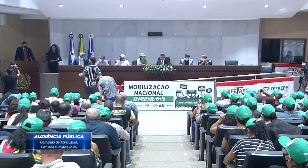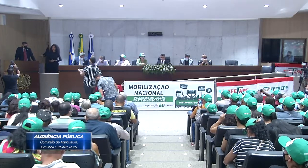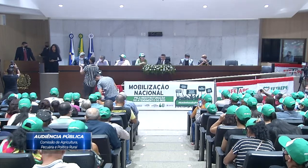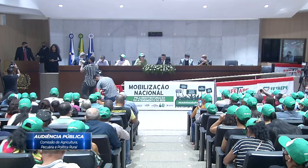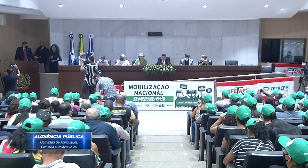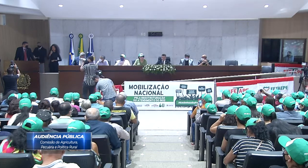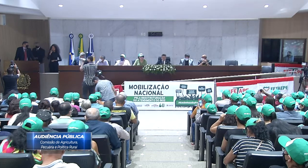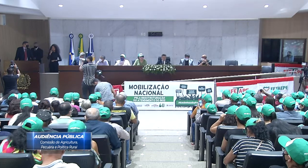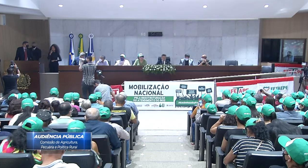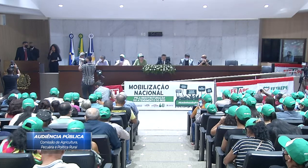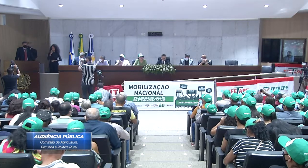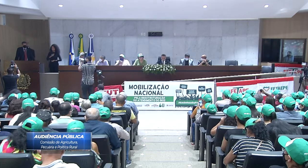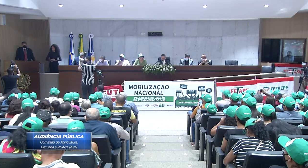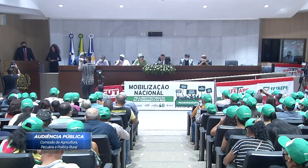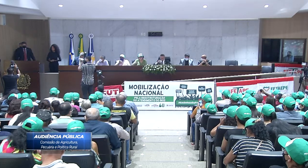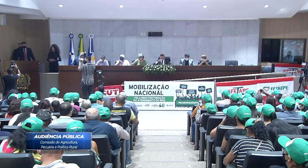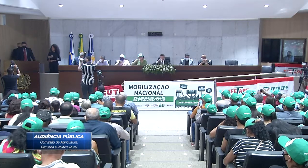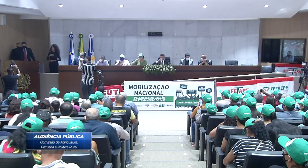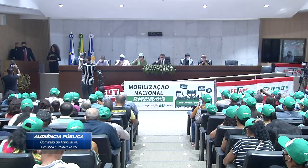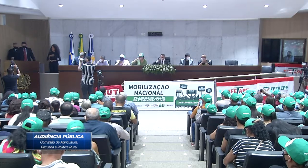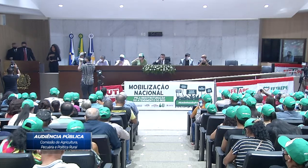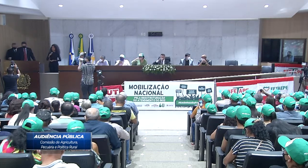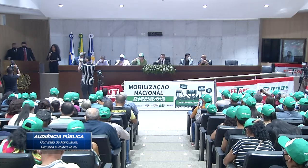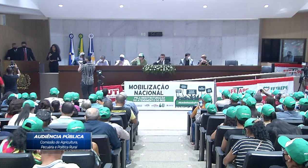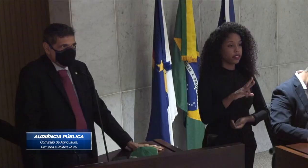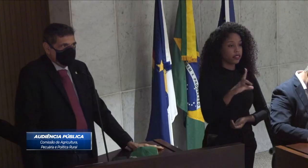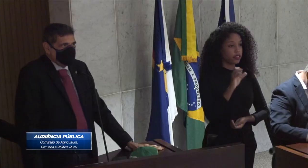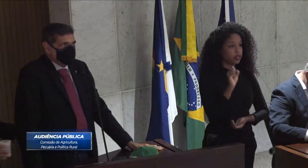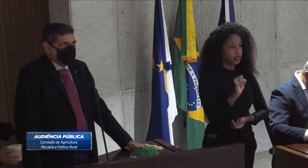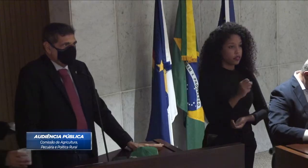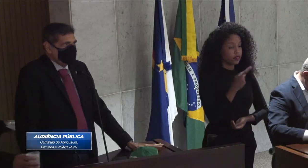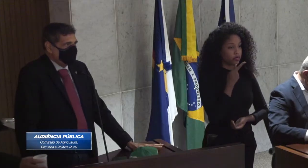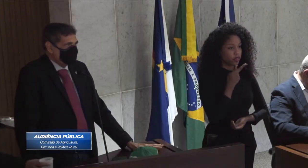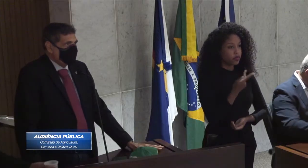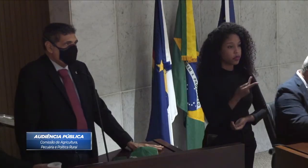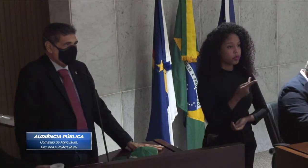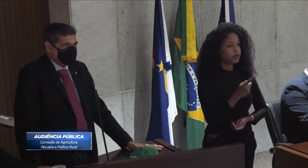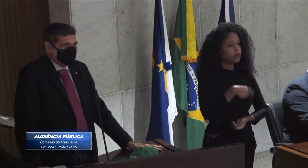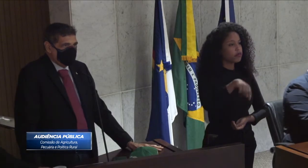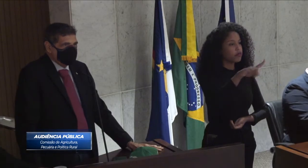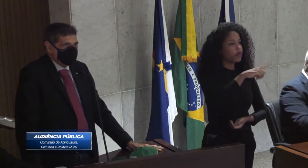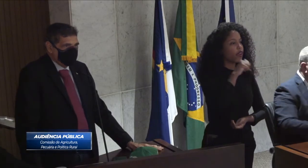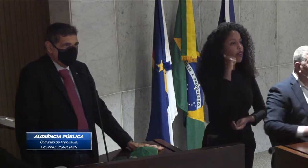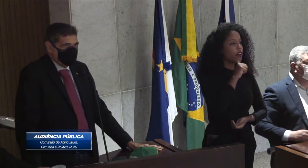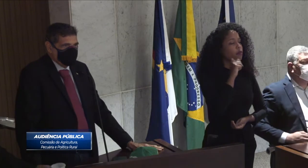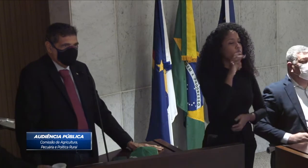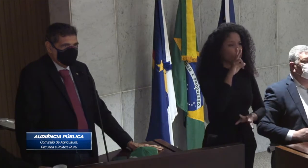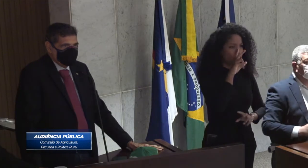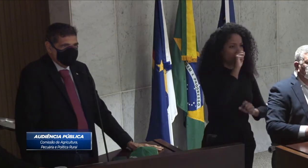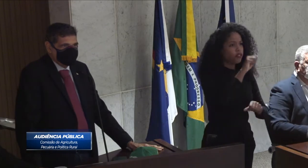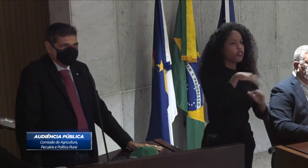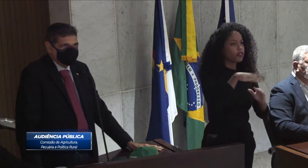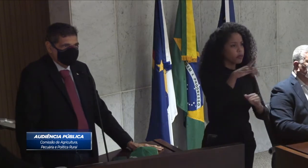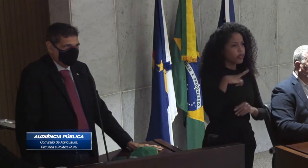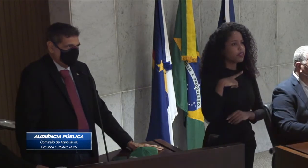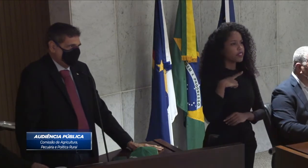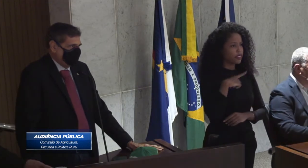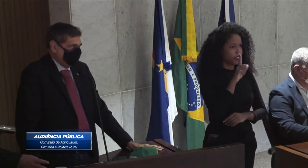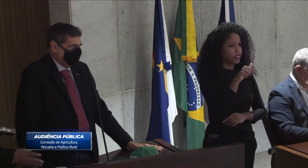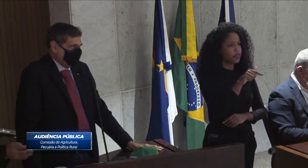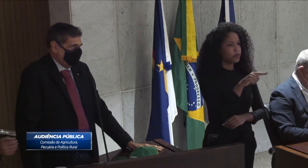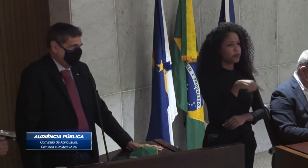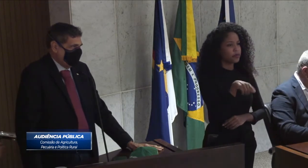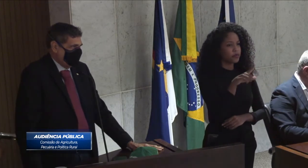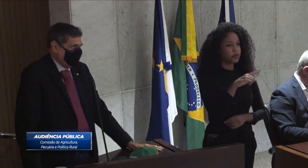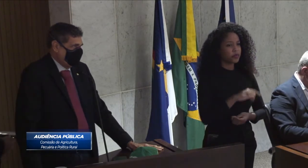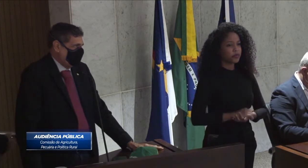Olha, eu senti, quando Carlos Vera falou, que as mulheres estavam mais fortes do que o homem, não foi, não?